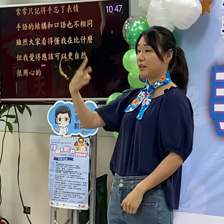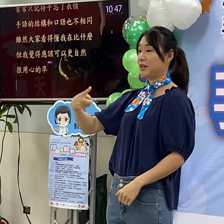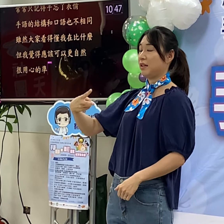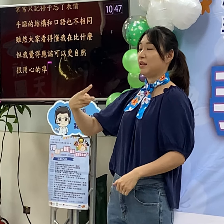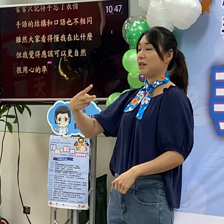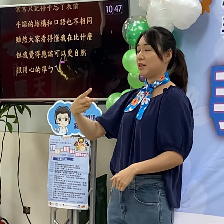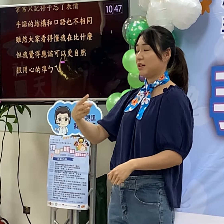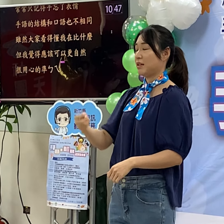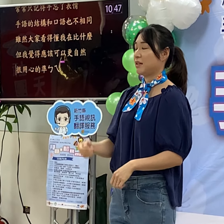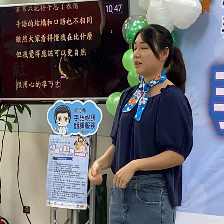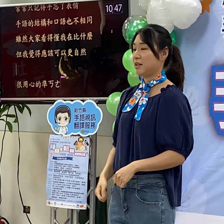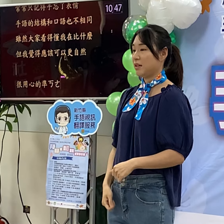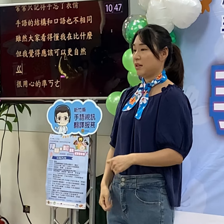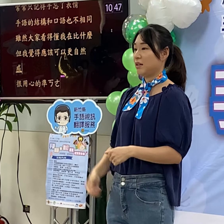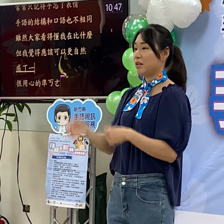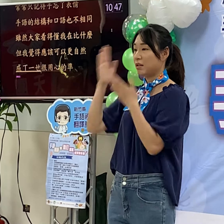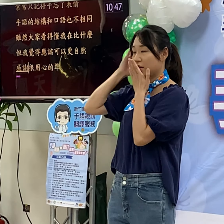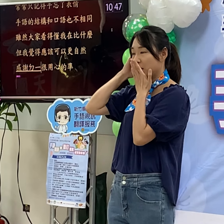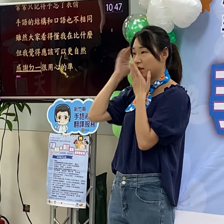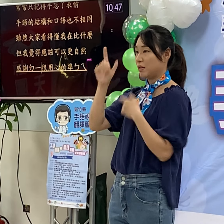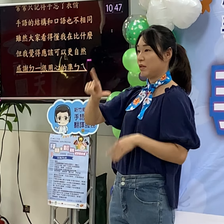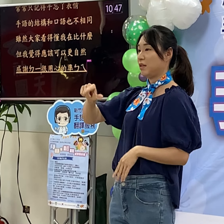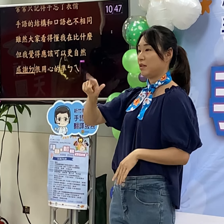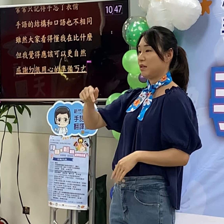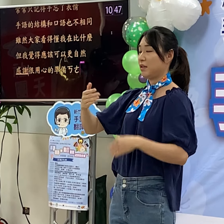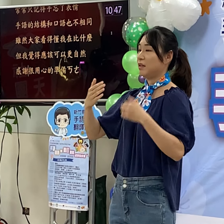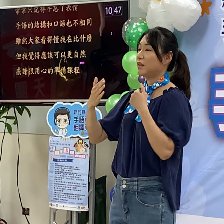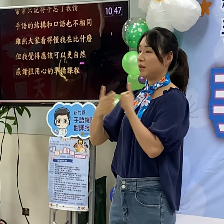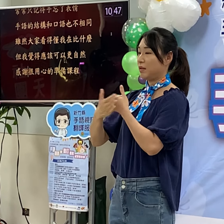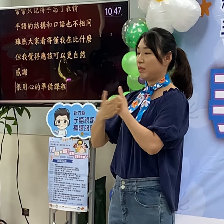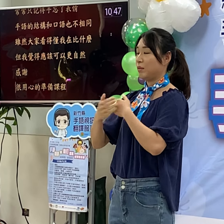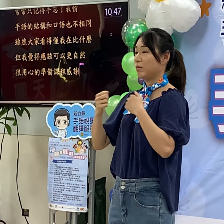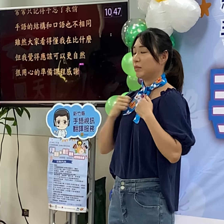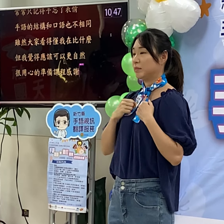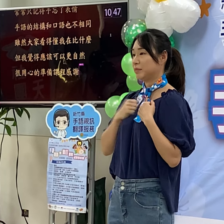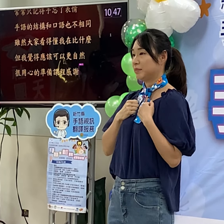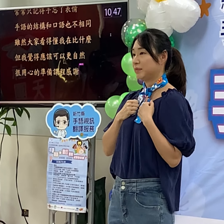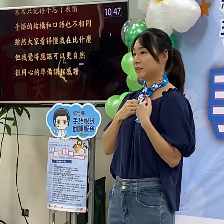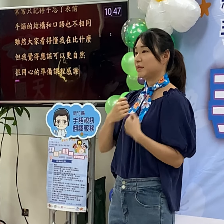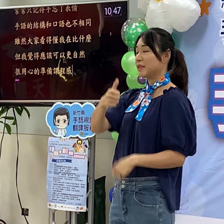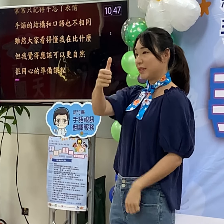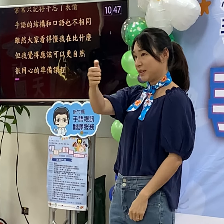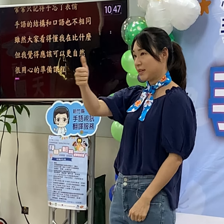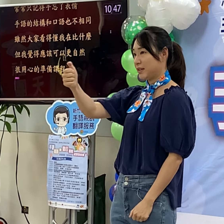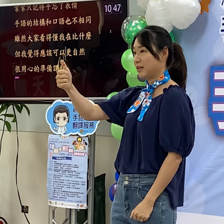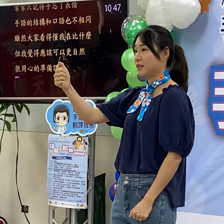也谢谢好多的龙老师来帮助我们练习。